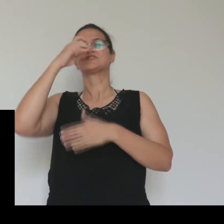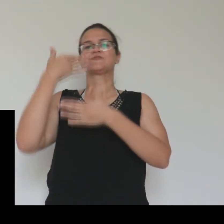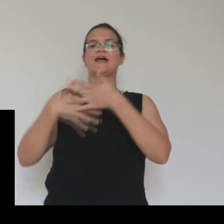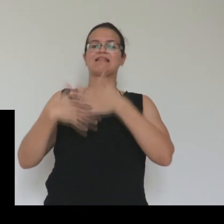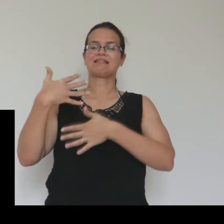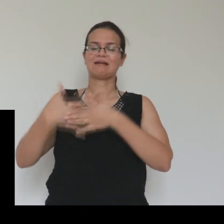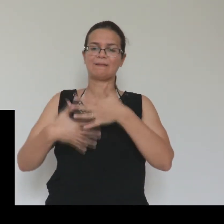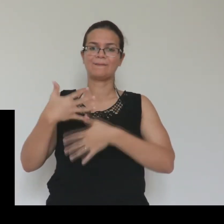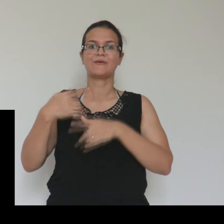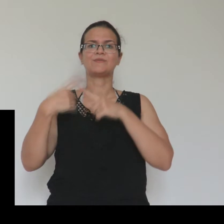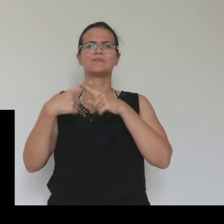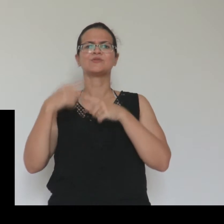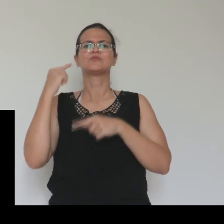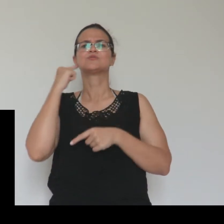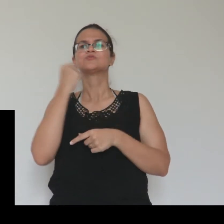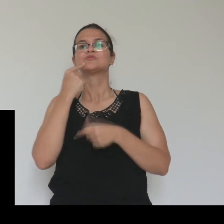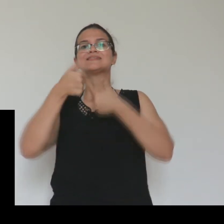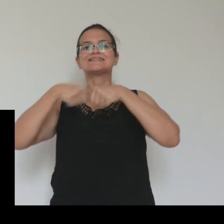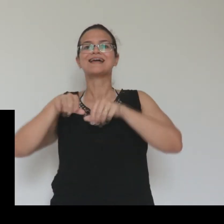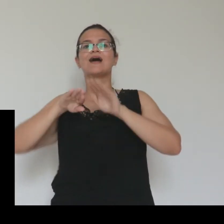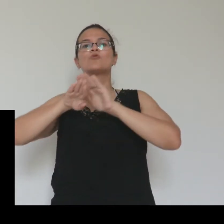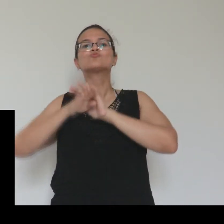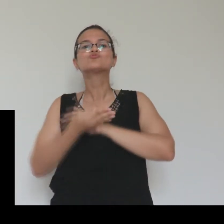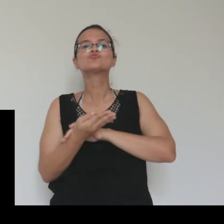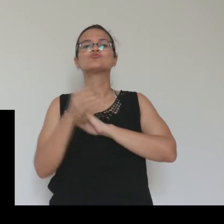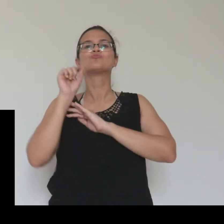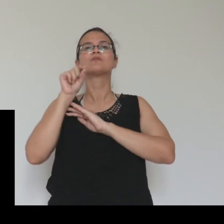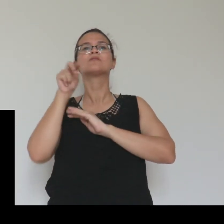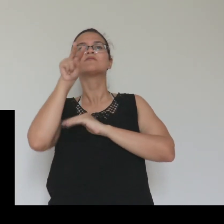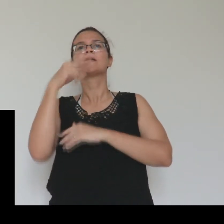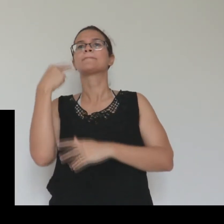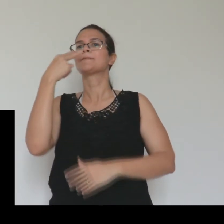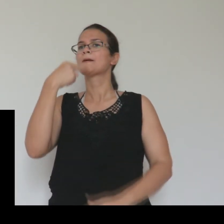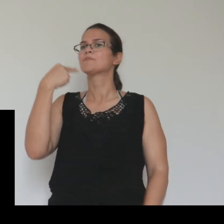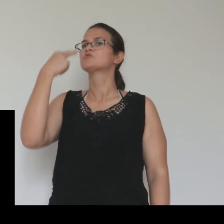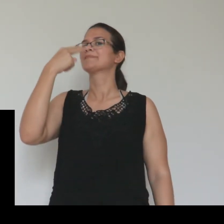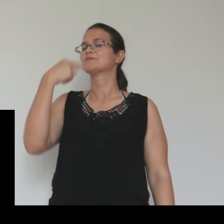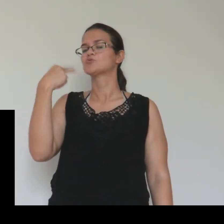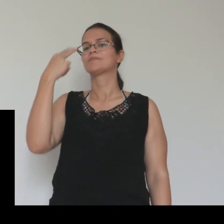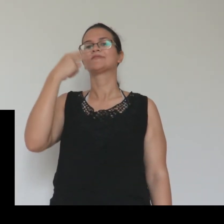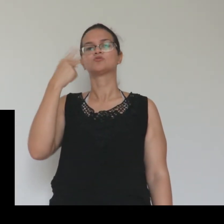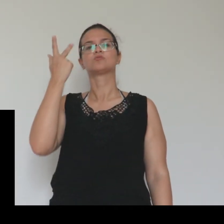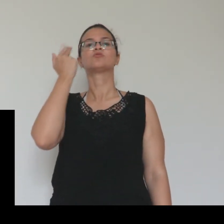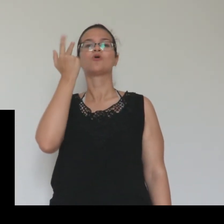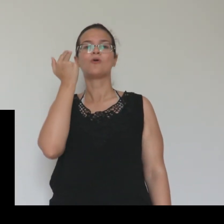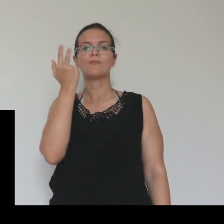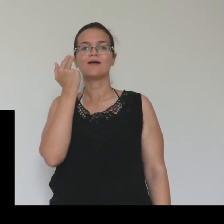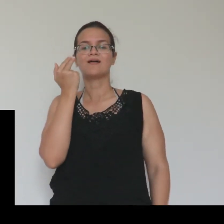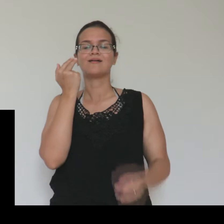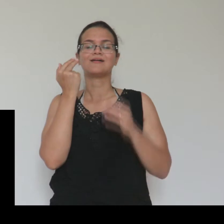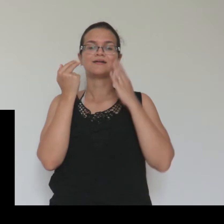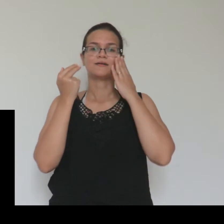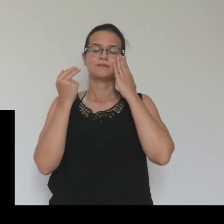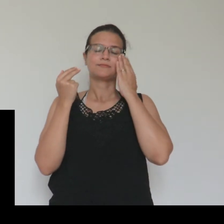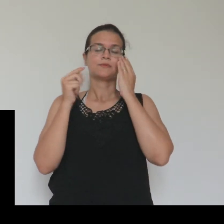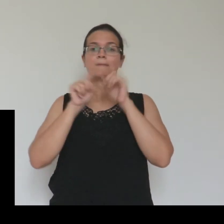normal de fala. Então, assim, porém nem todos os surdos fazem leitura labial. Igual minha mãe faz leitura labial, porém meu pai